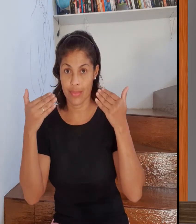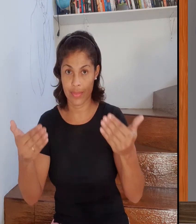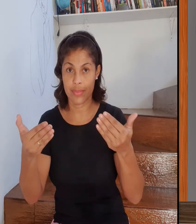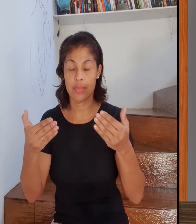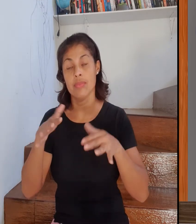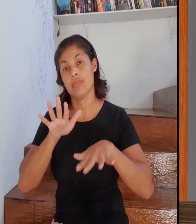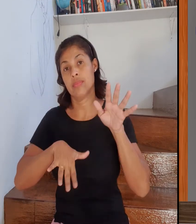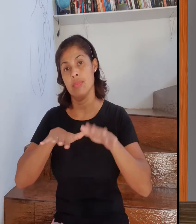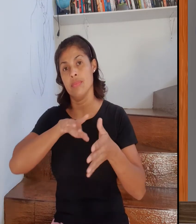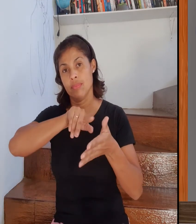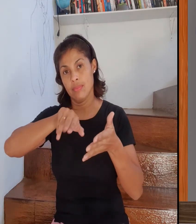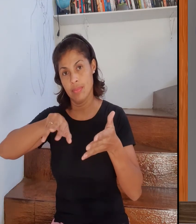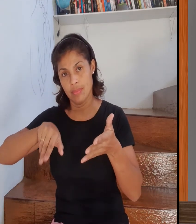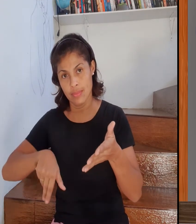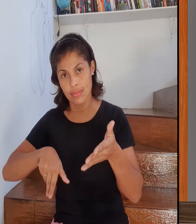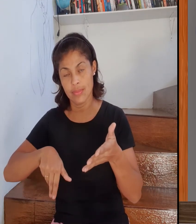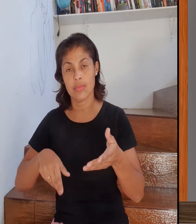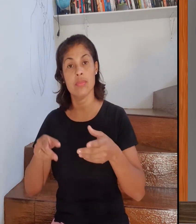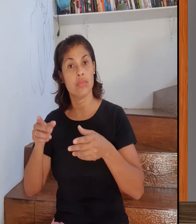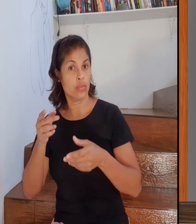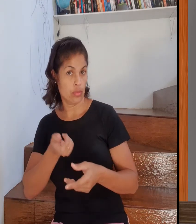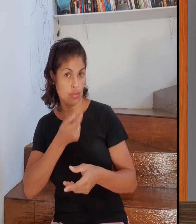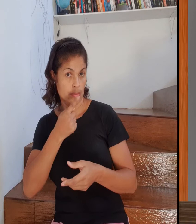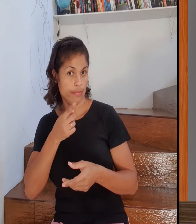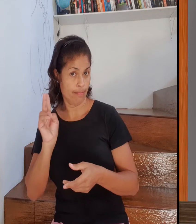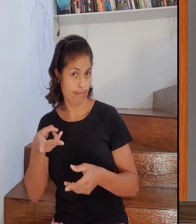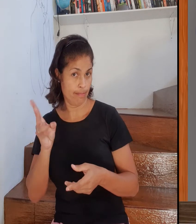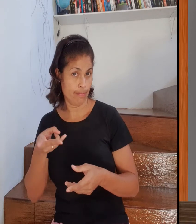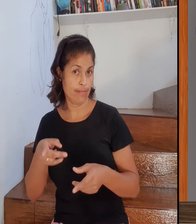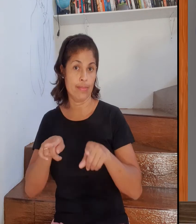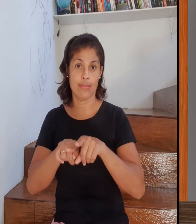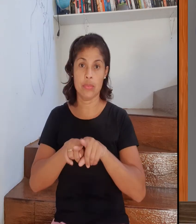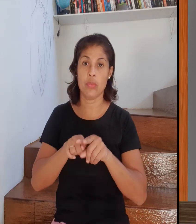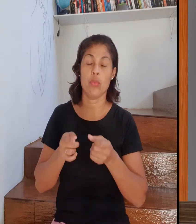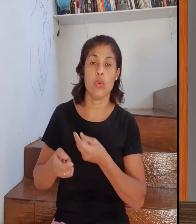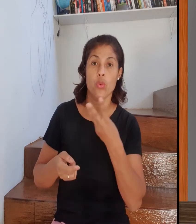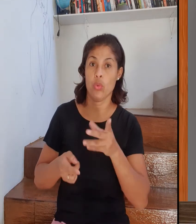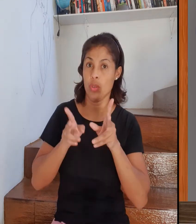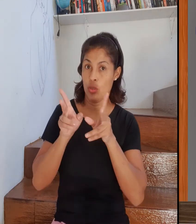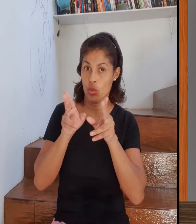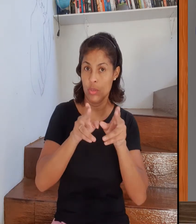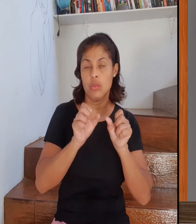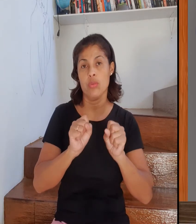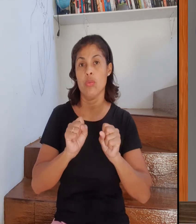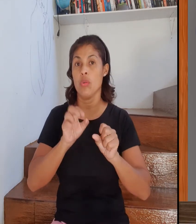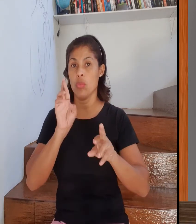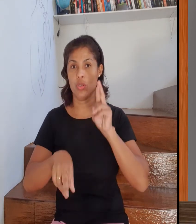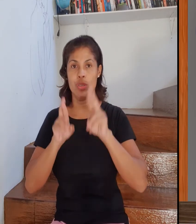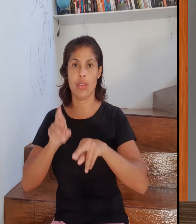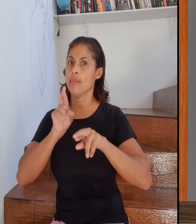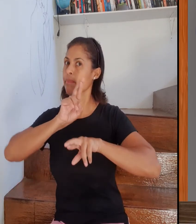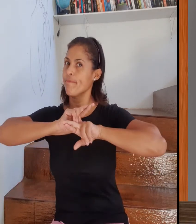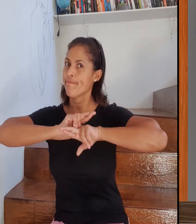distribuição depende de vários fatores, um mesmo medicamento, nas mesmas doses, pode provocar diferentes